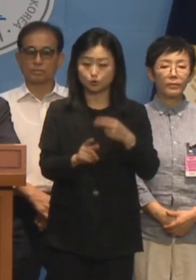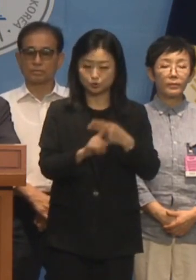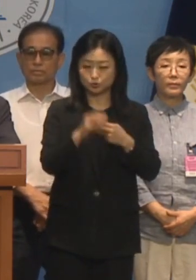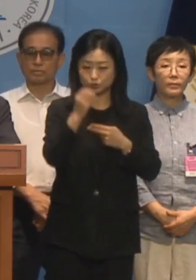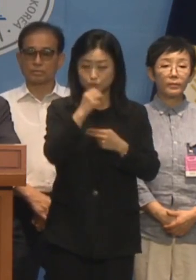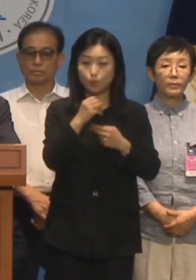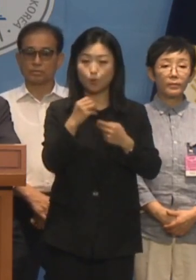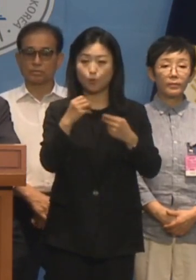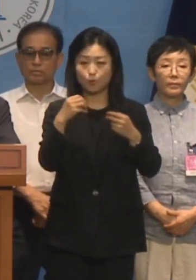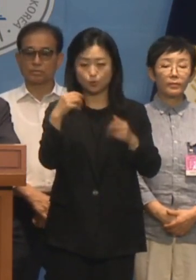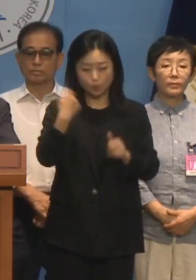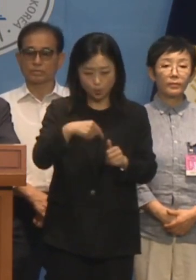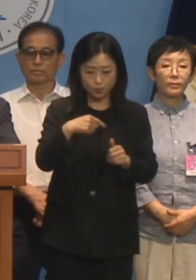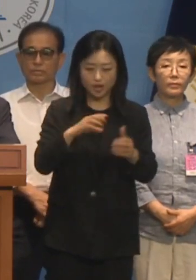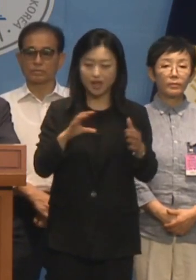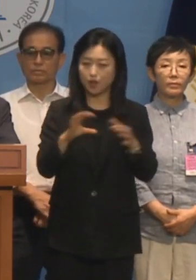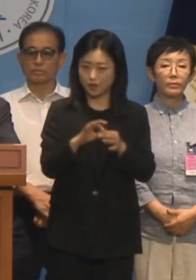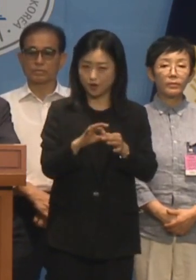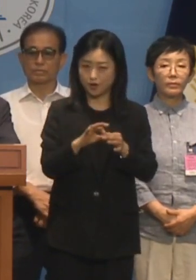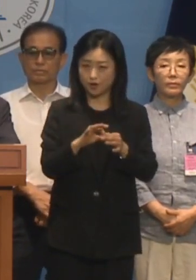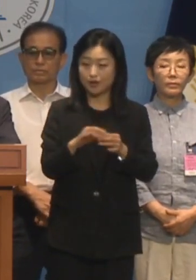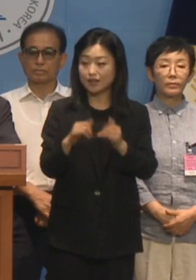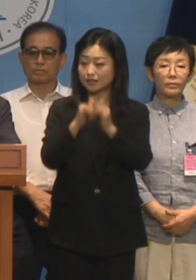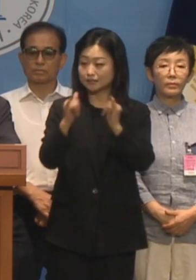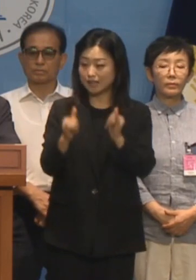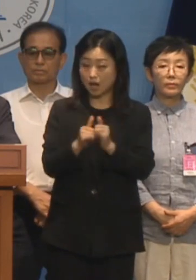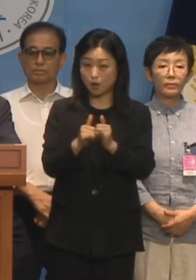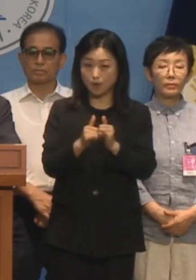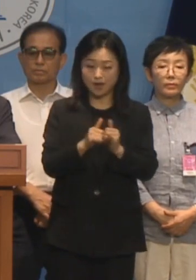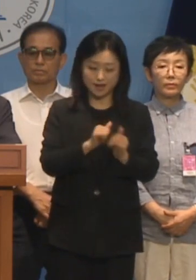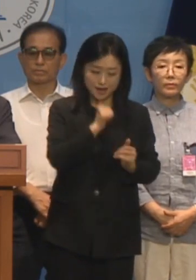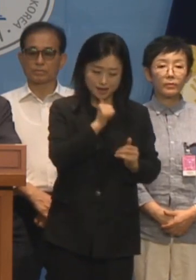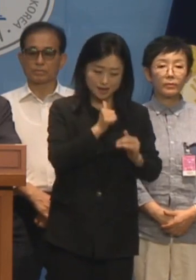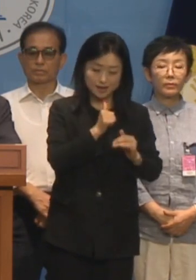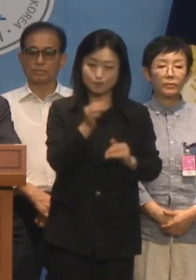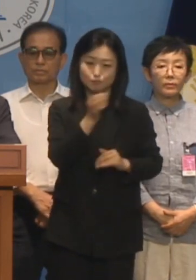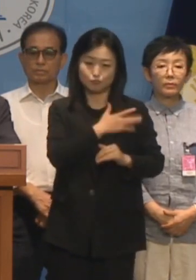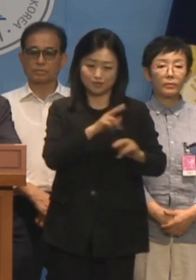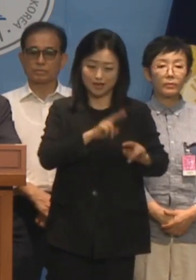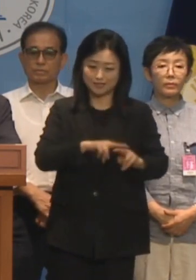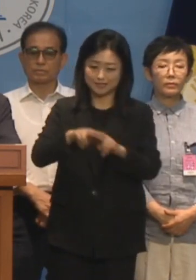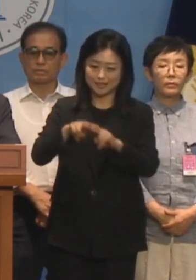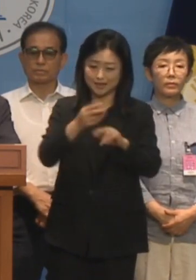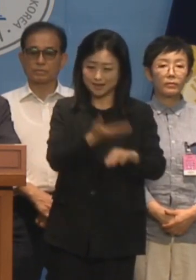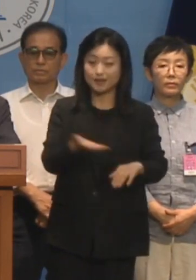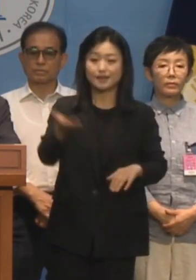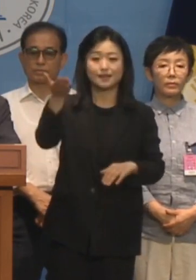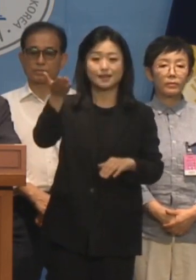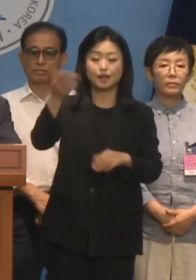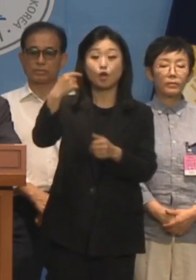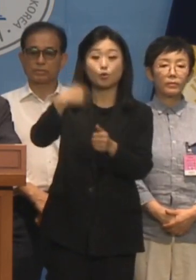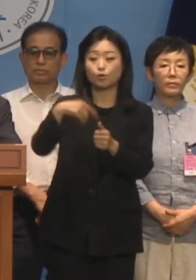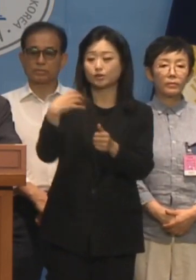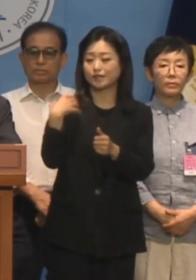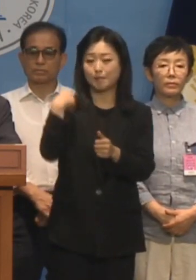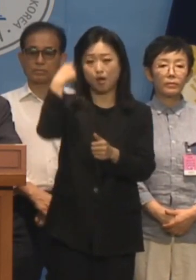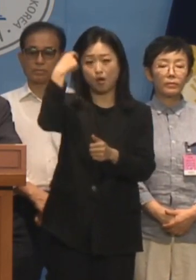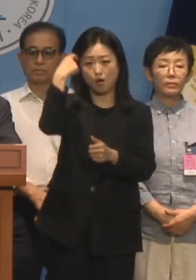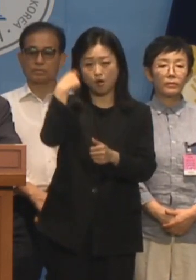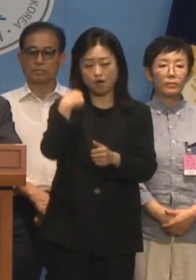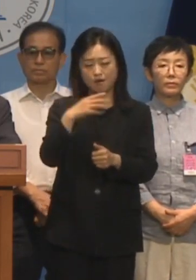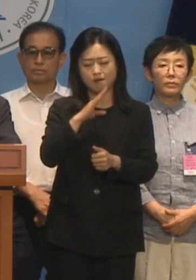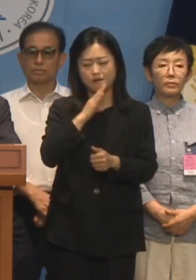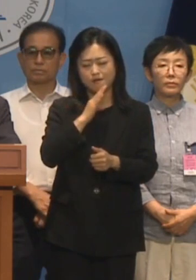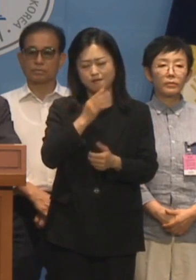고등교육의 연결점 그리고 사회적 계층 이동의 사다리가 돼야 할 교육의 사명에 대해